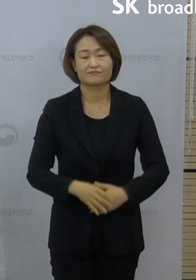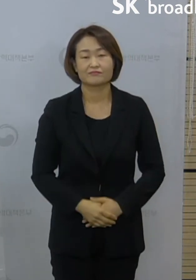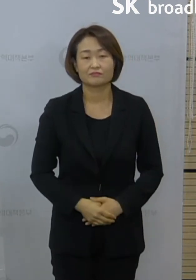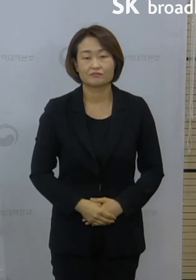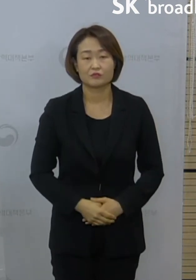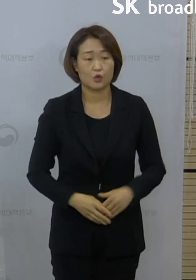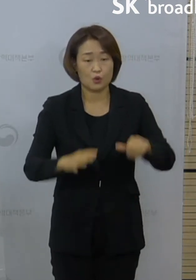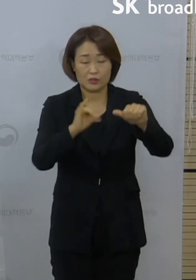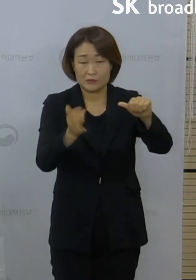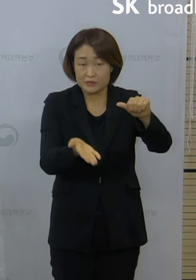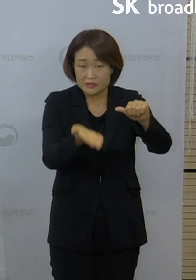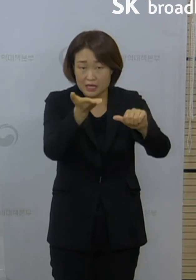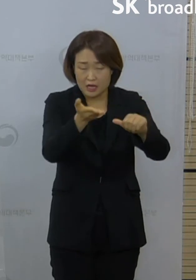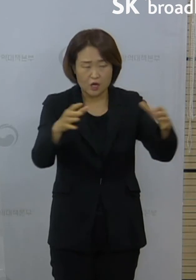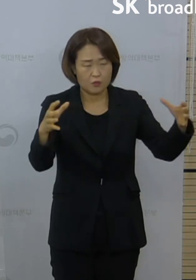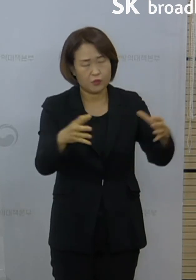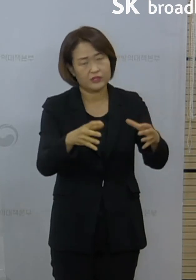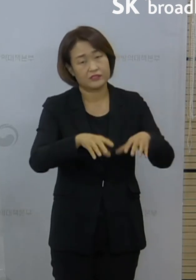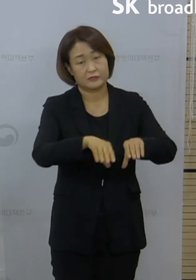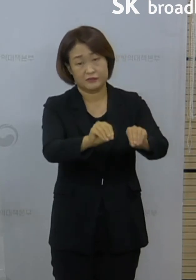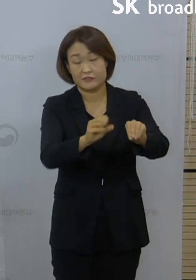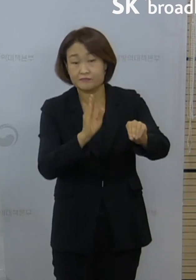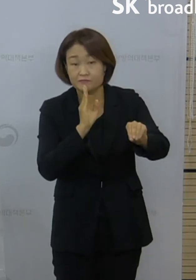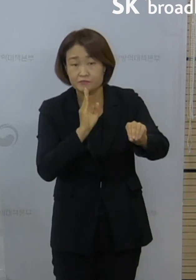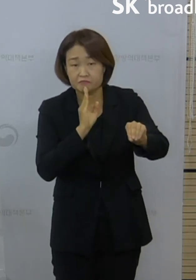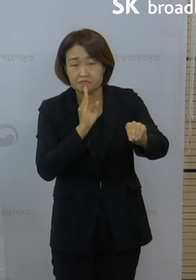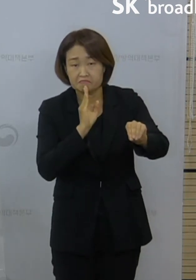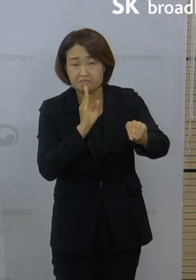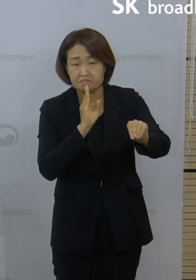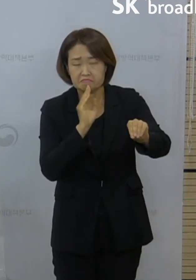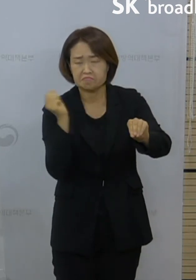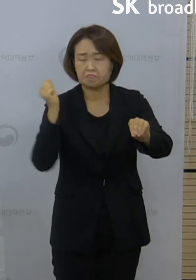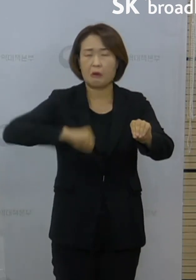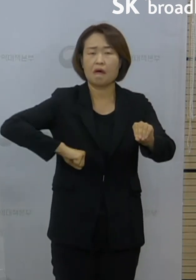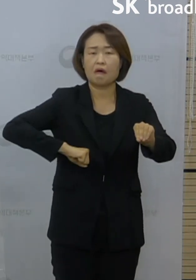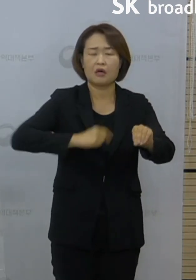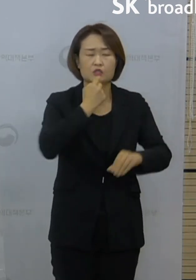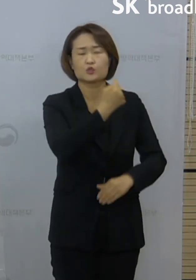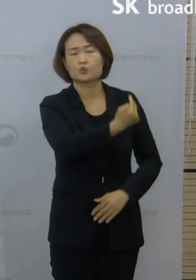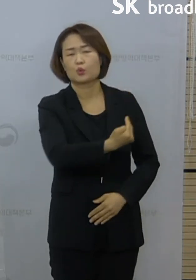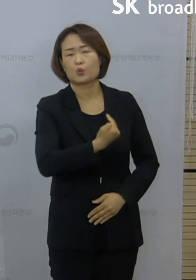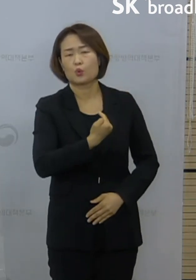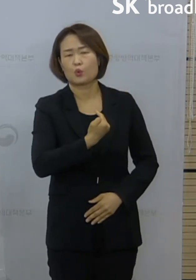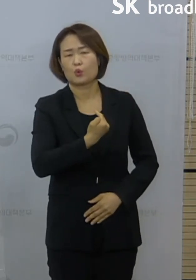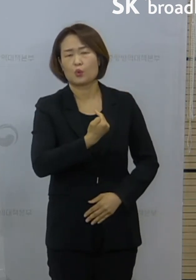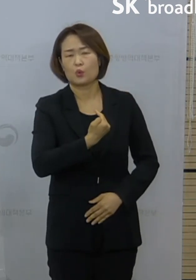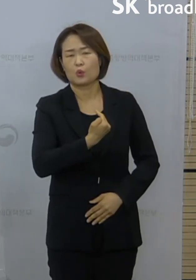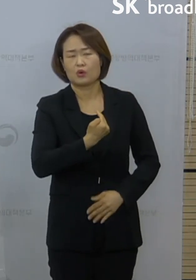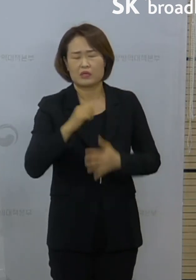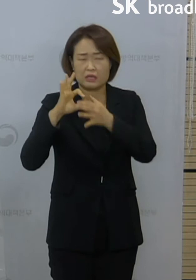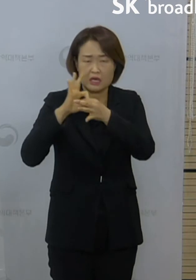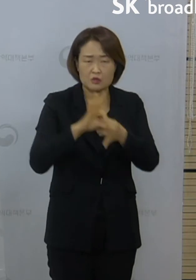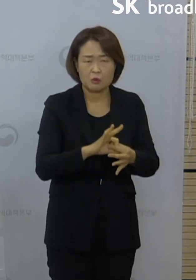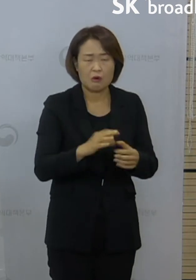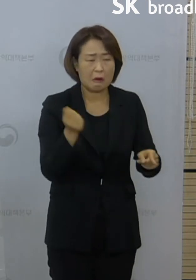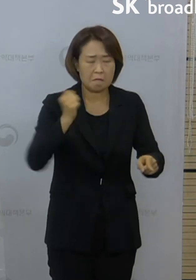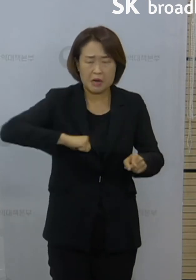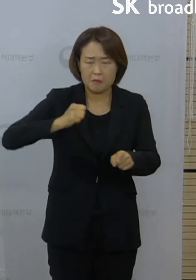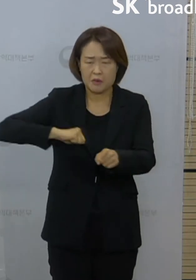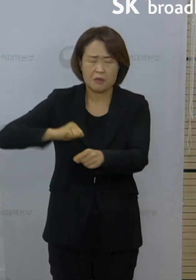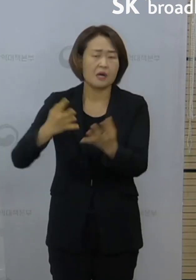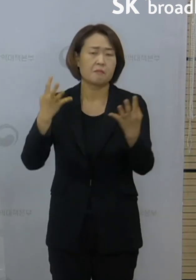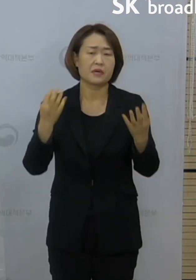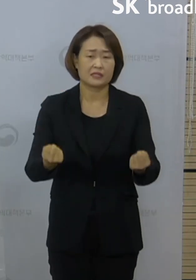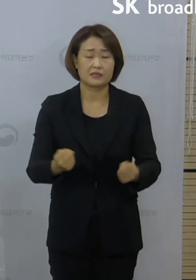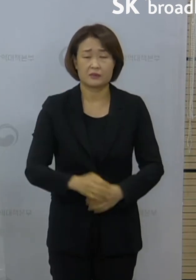5인이상 사적 모임은 금지되어 있으나 잘 지켜지지 않는다는 신고가 지속되고 있습니다 그래서